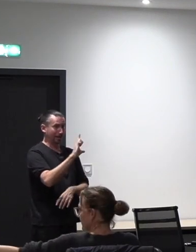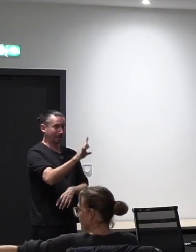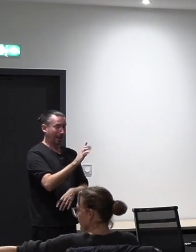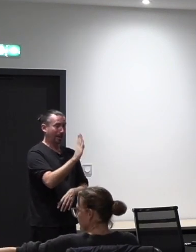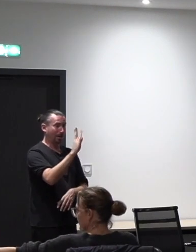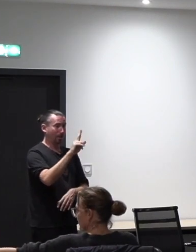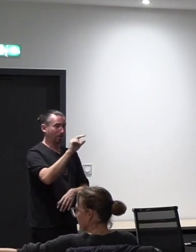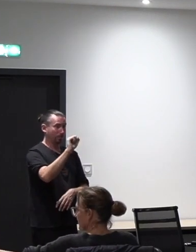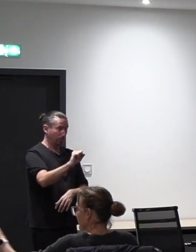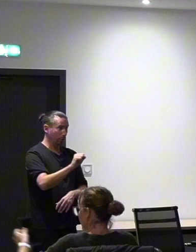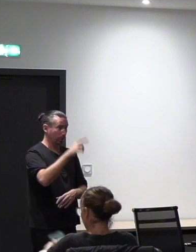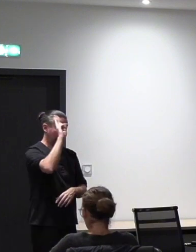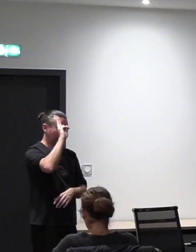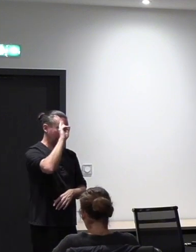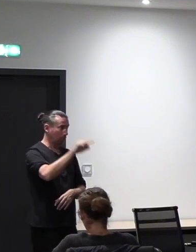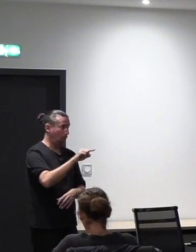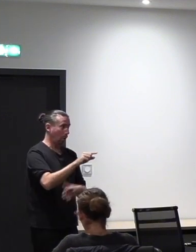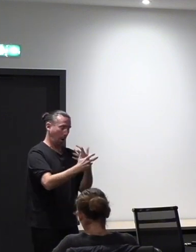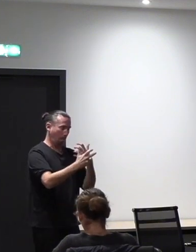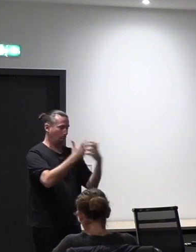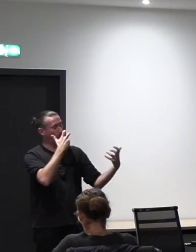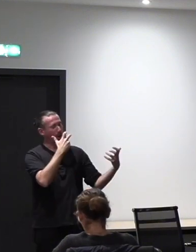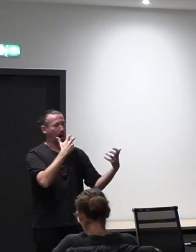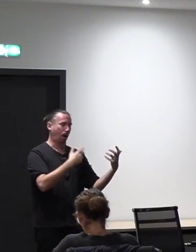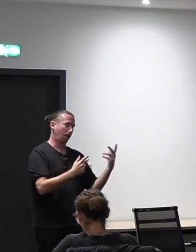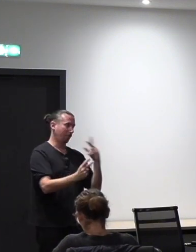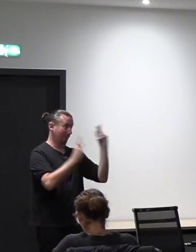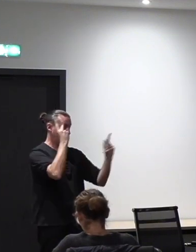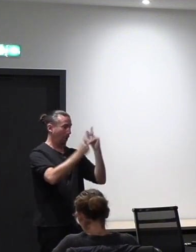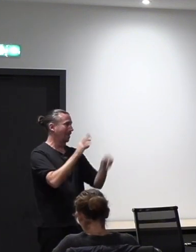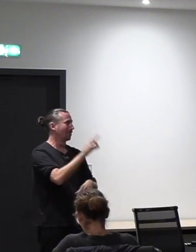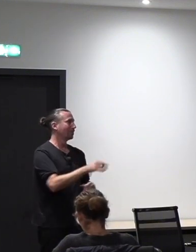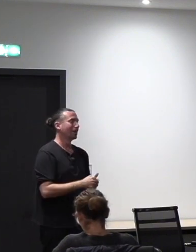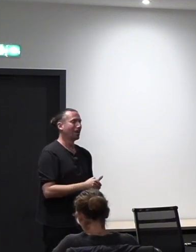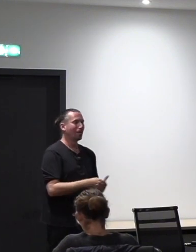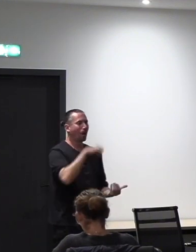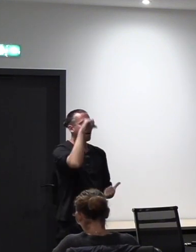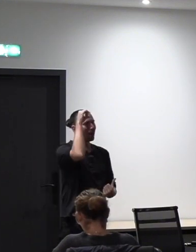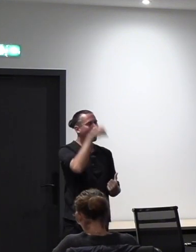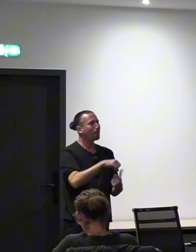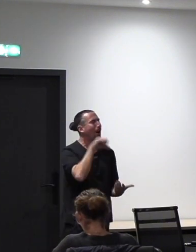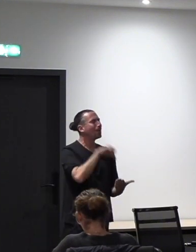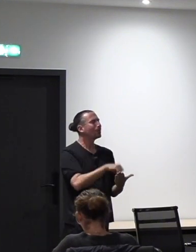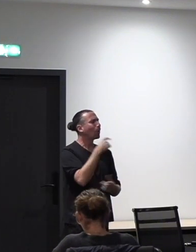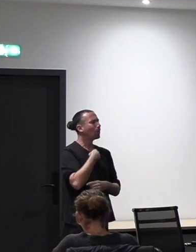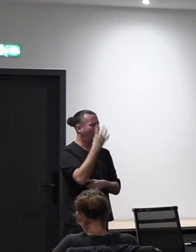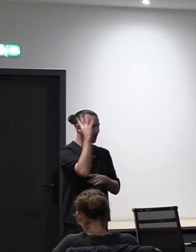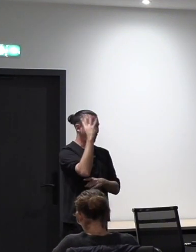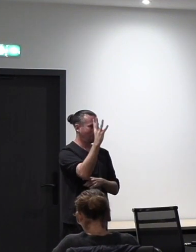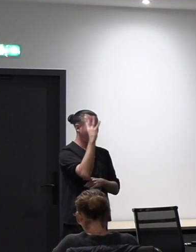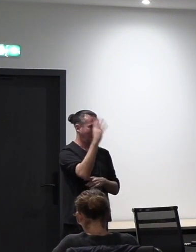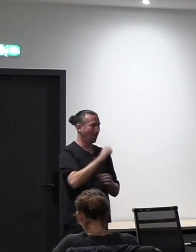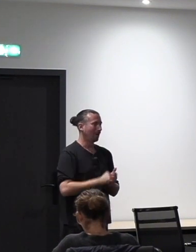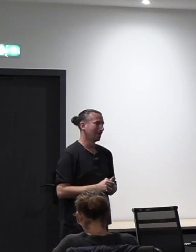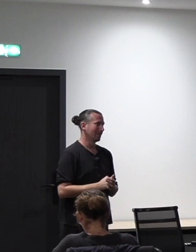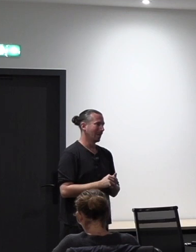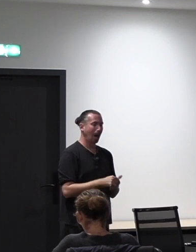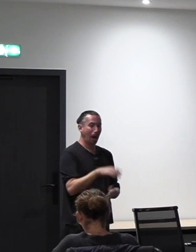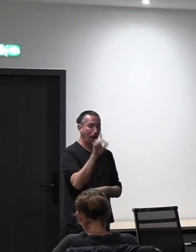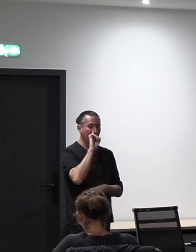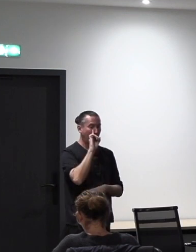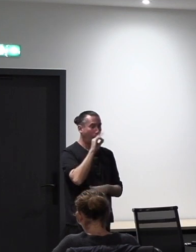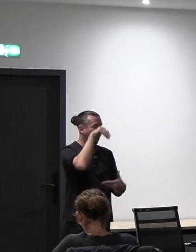visuel. J'avais fait une conférence dans ce centre où je disais que la santé, ce que je vous raconte, et il y a une maman qui est venue le soir en me